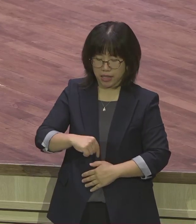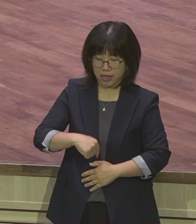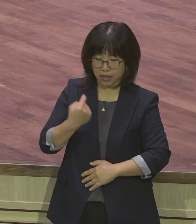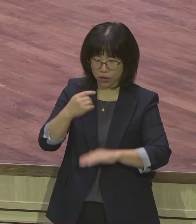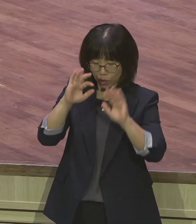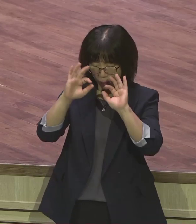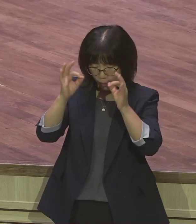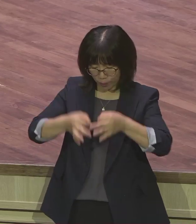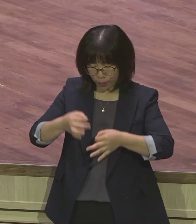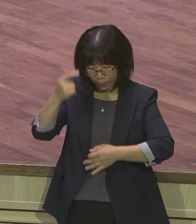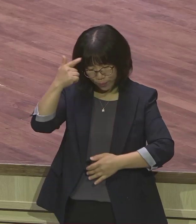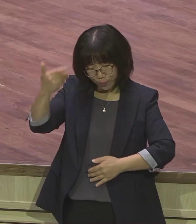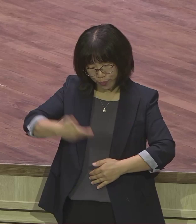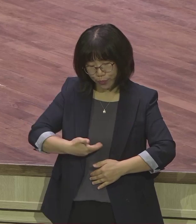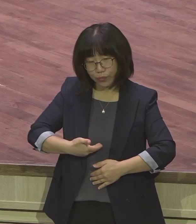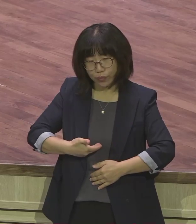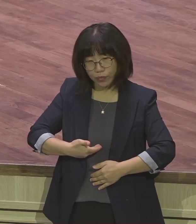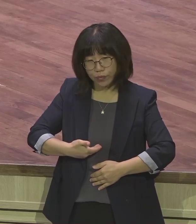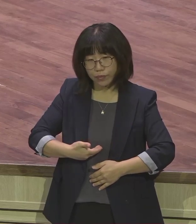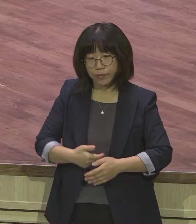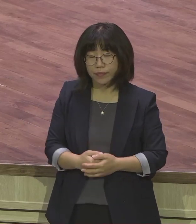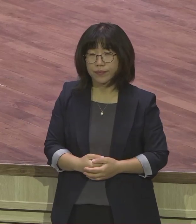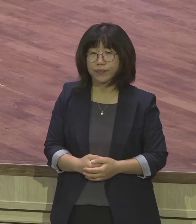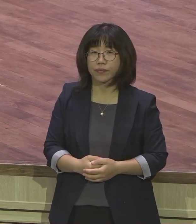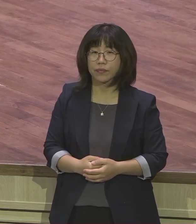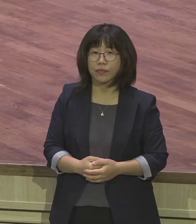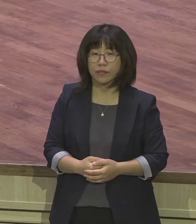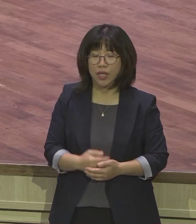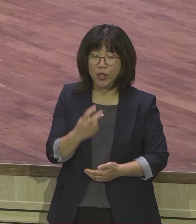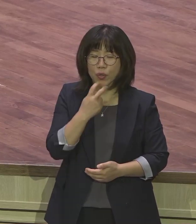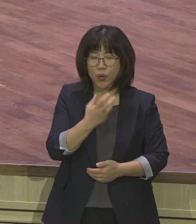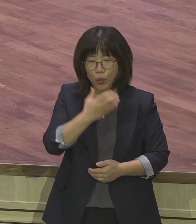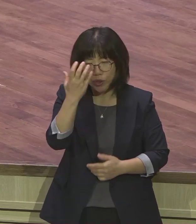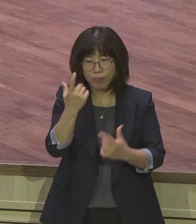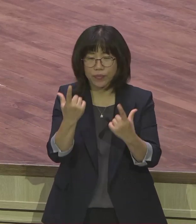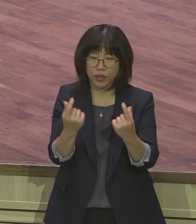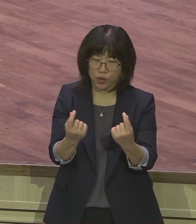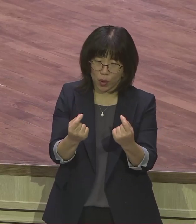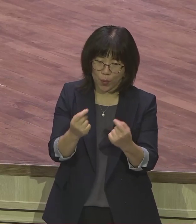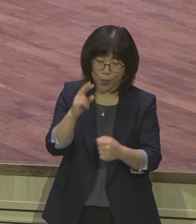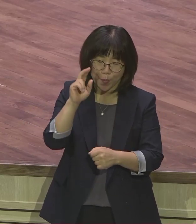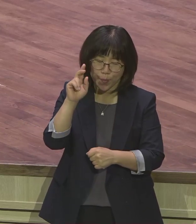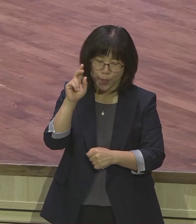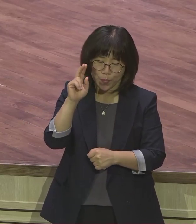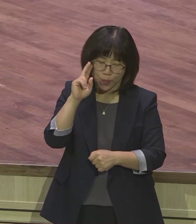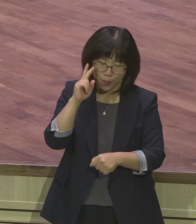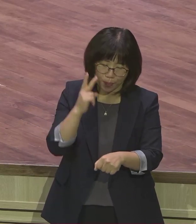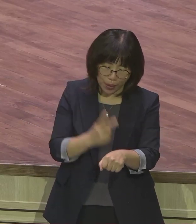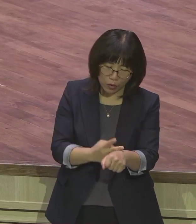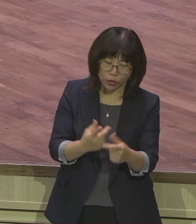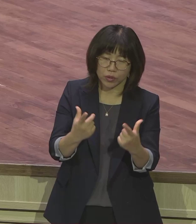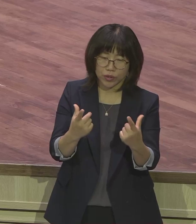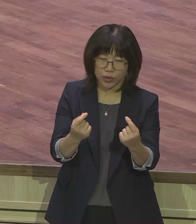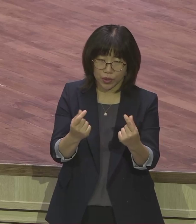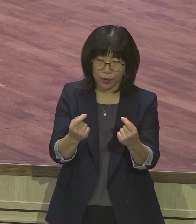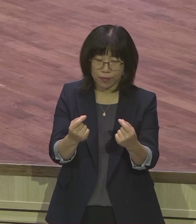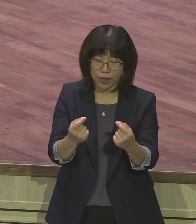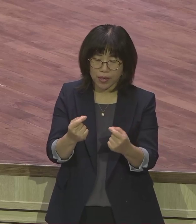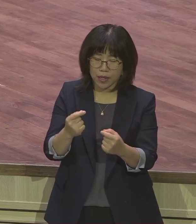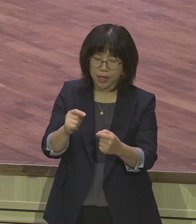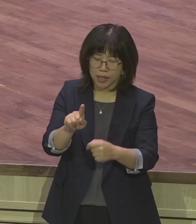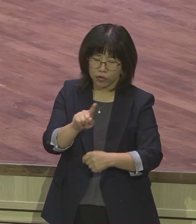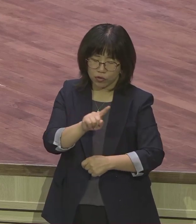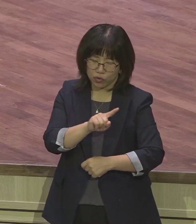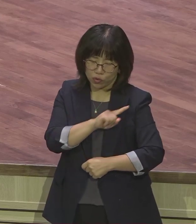질문해 보세요 우리 연계 모든 성도들 요셉처럼 바울처럼 따위처럼 최고의 것을 주시는 하나님